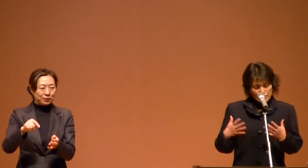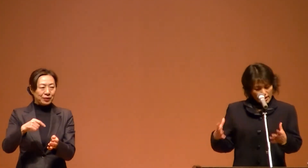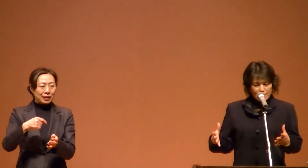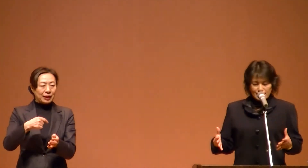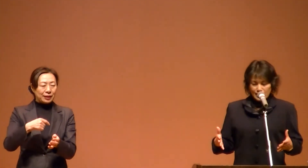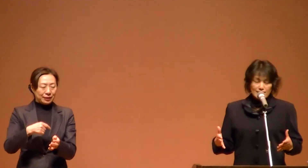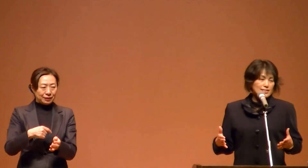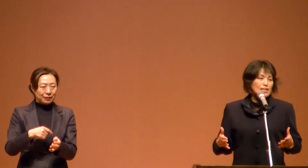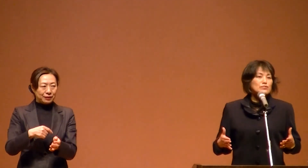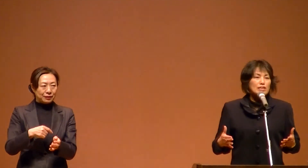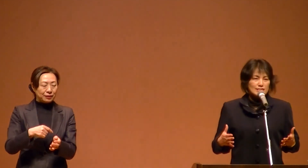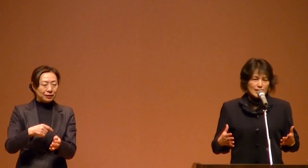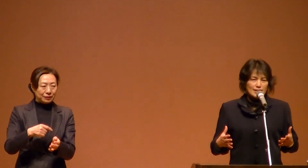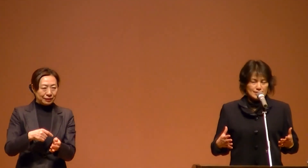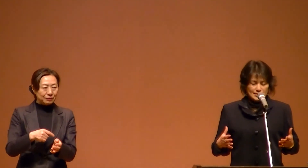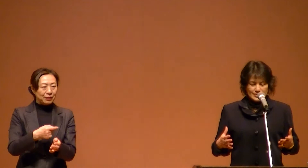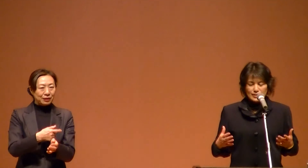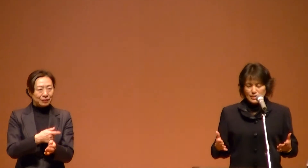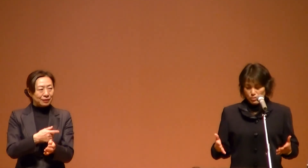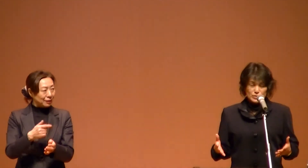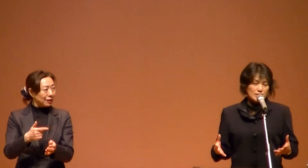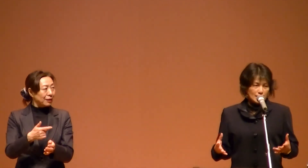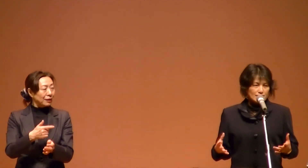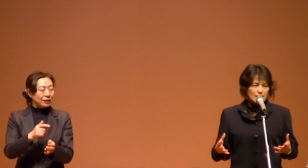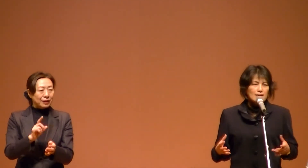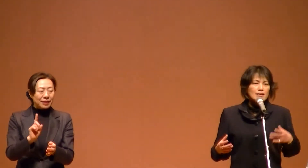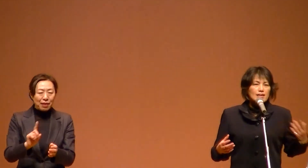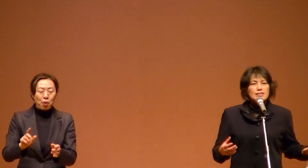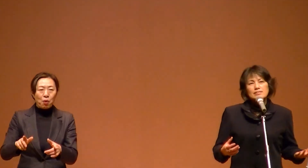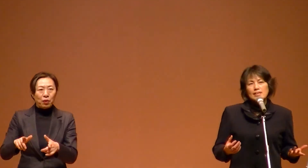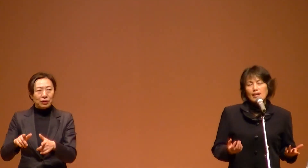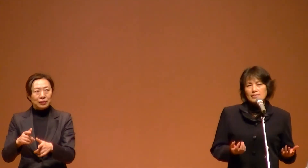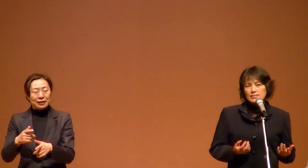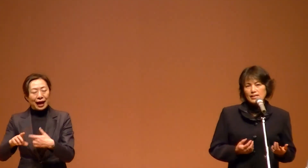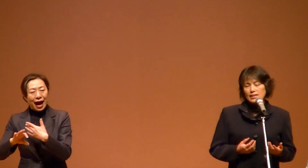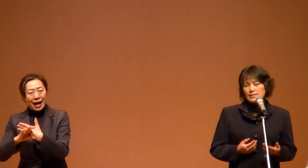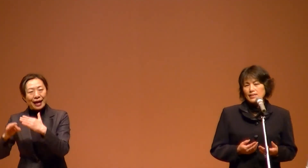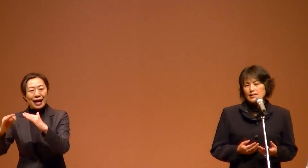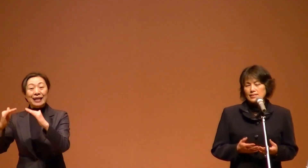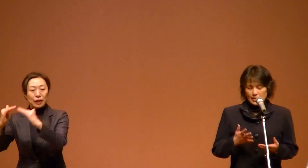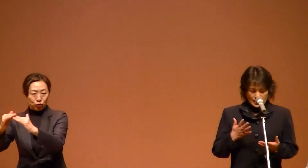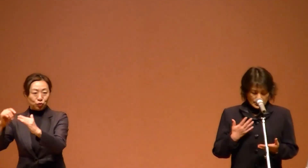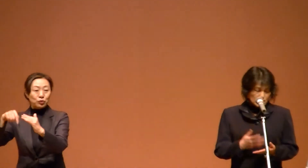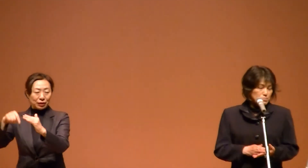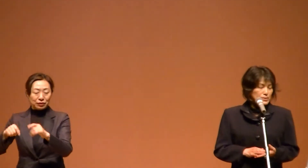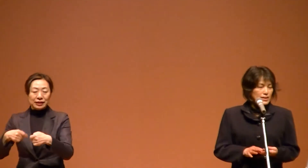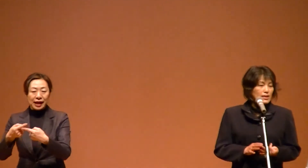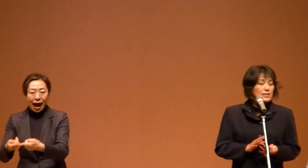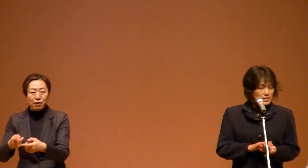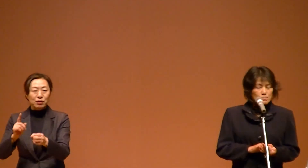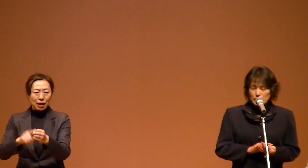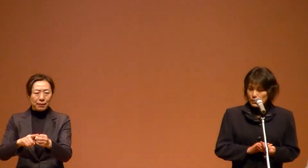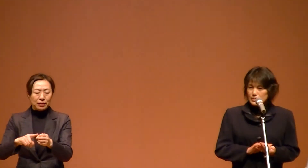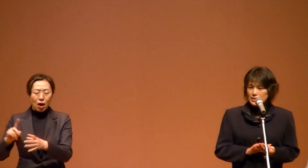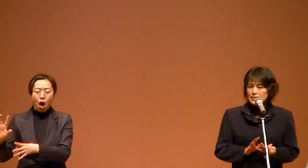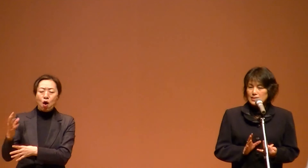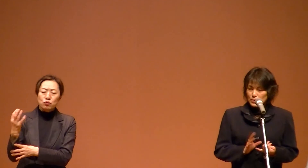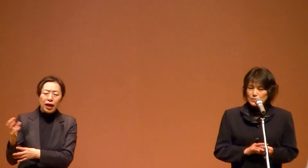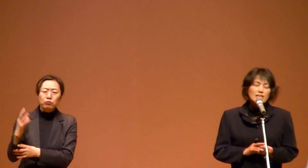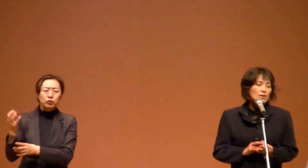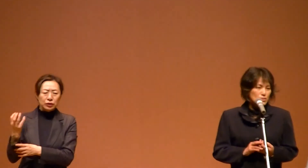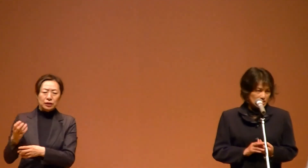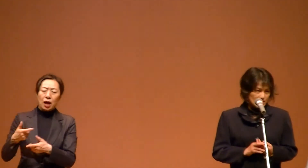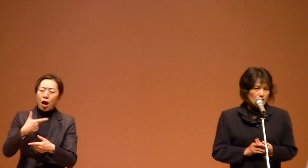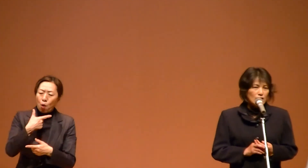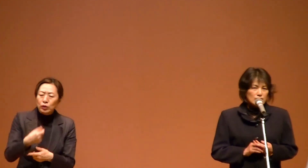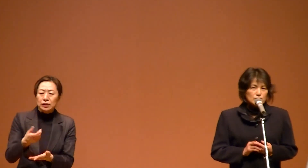私大会の中にいた人たちが何が欲しいかって、仮設に入るにあたって扇風機が欲しい、掃